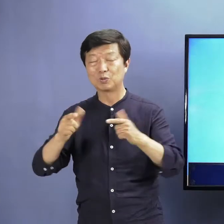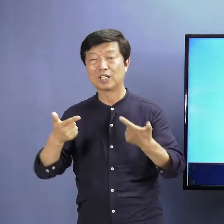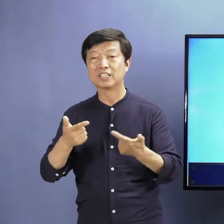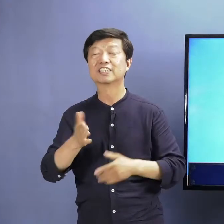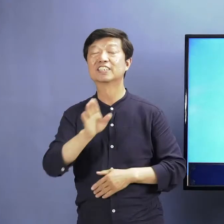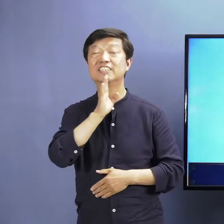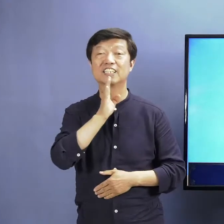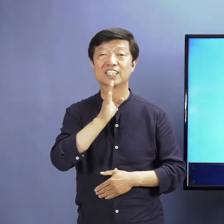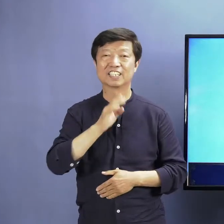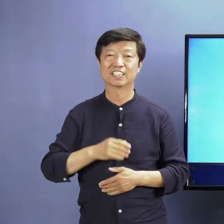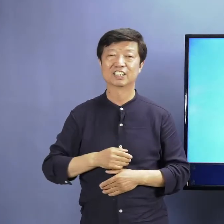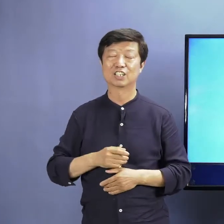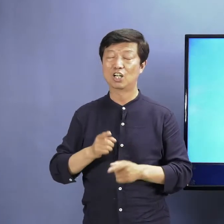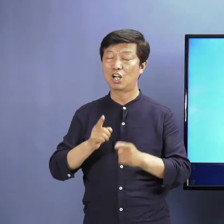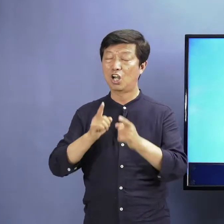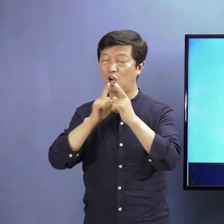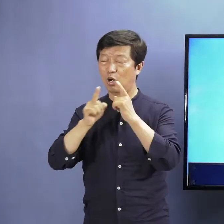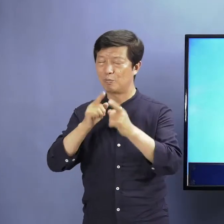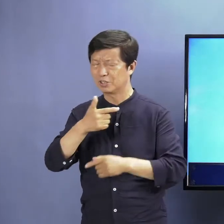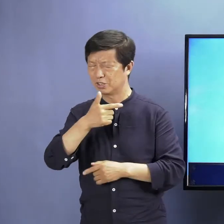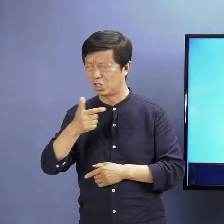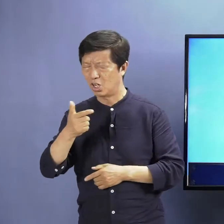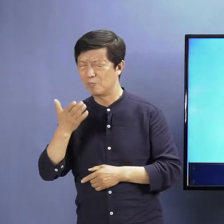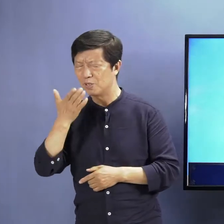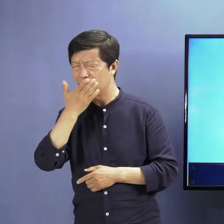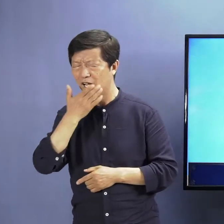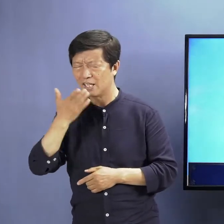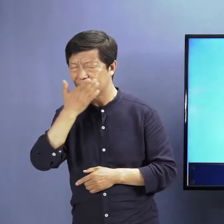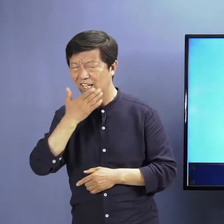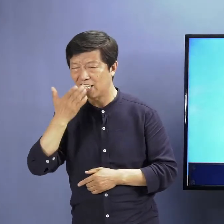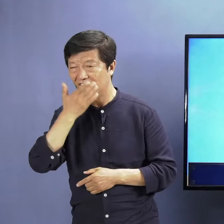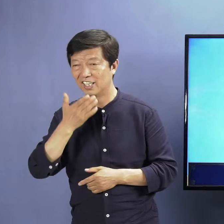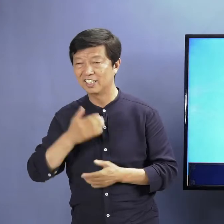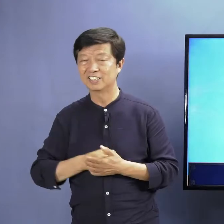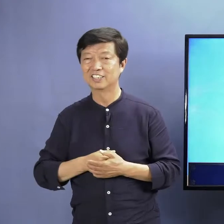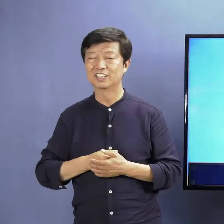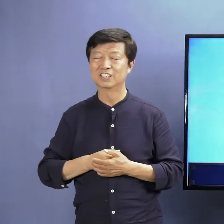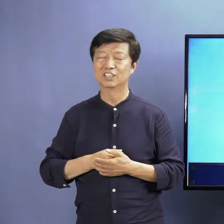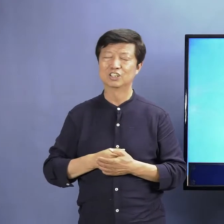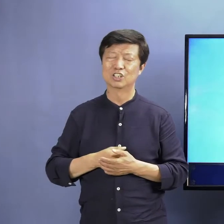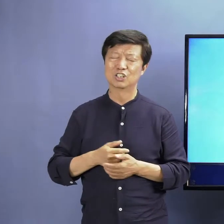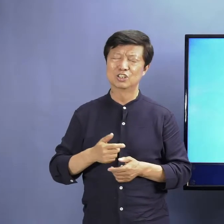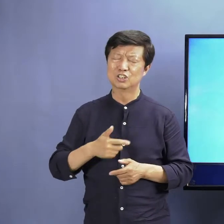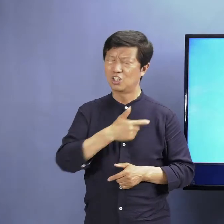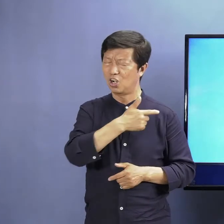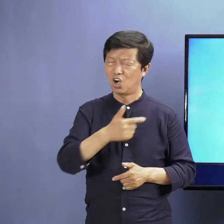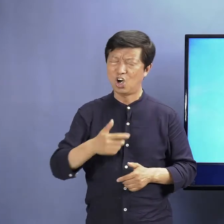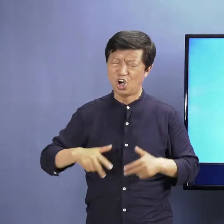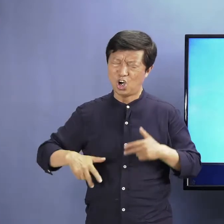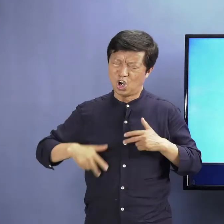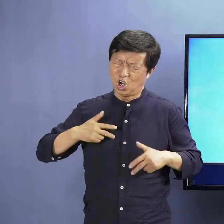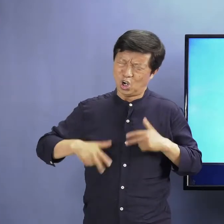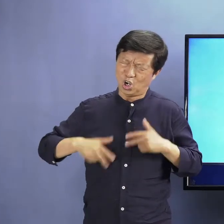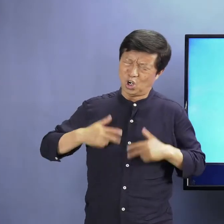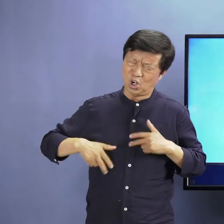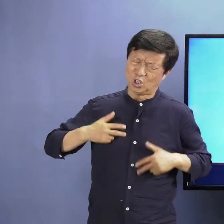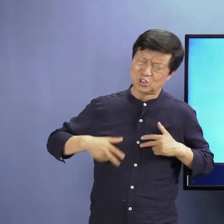진짜입니다. 말씀이 너무 다른 거예요. 말씀이 너무 즐거운 거예요.